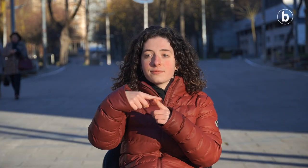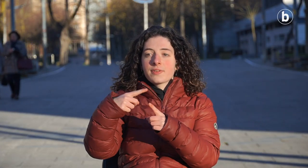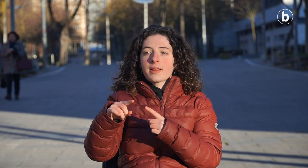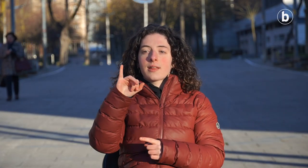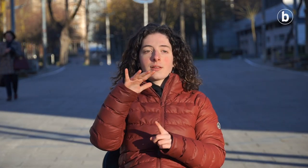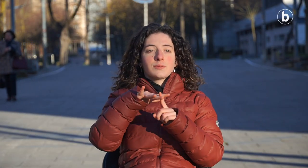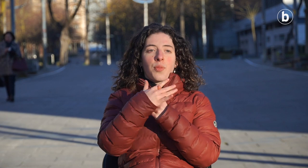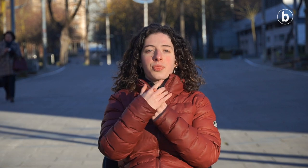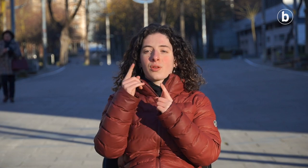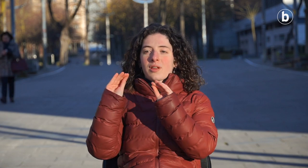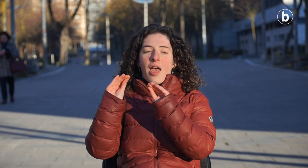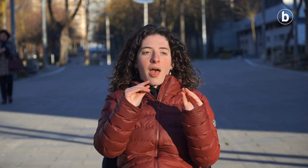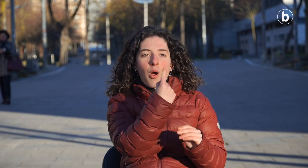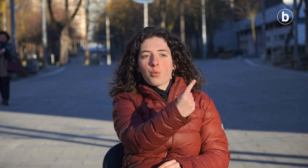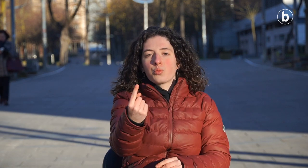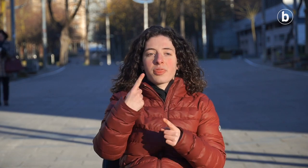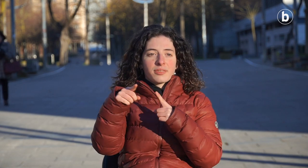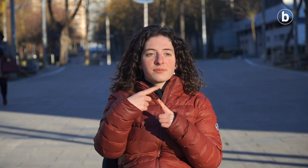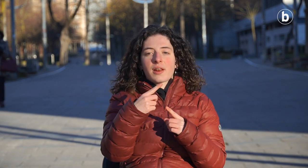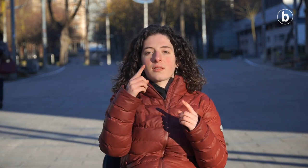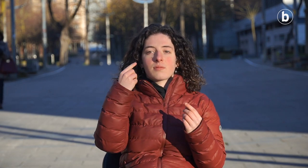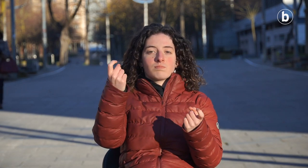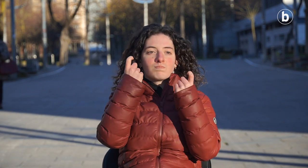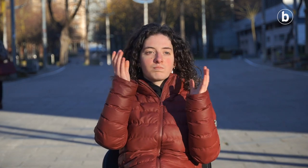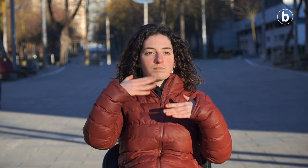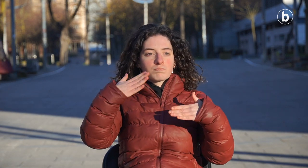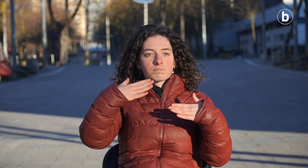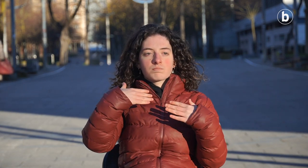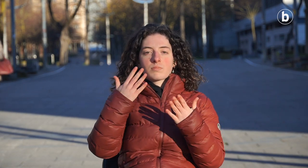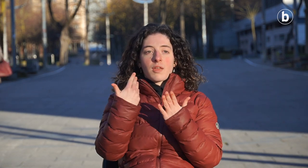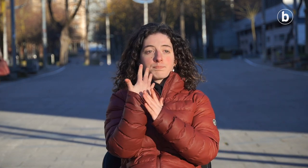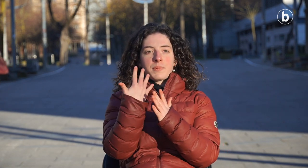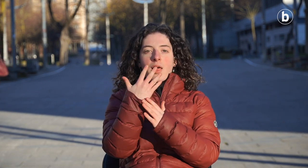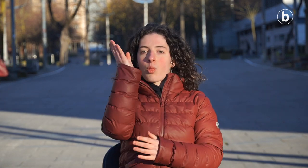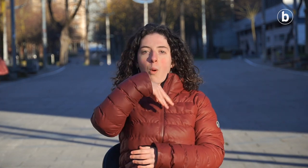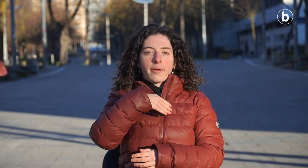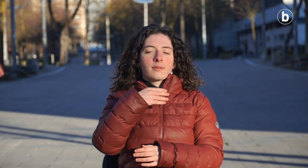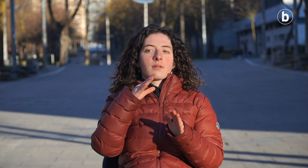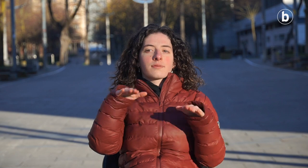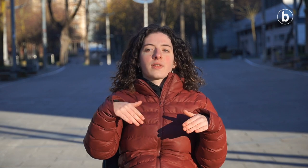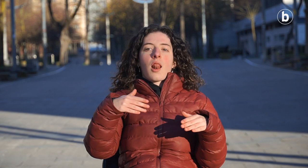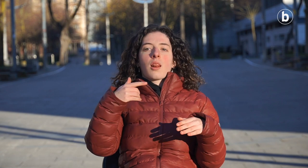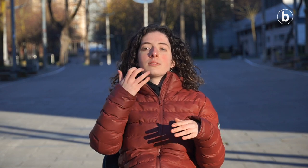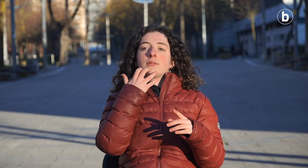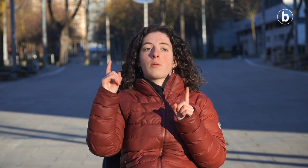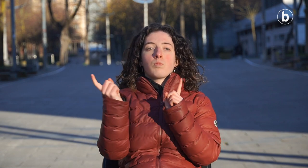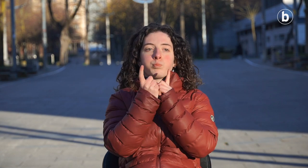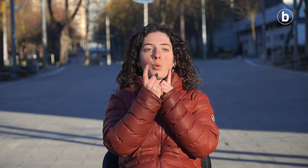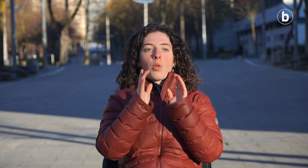ez dira ezitu gai horietan. Ez dakite ba, pertsona bakoitza ezberdina dela, behar ezberdina dituztela, orden ez da horretaz